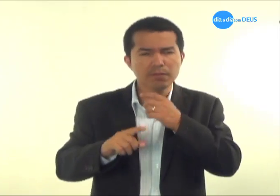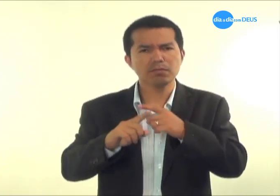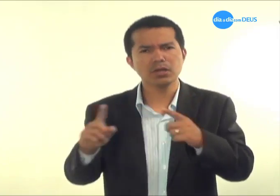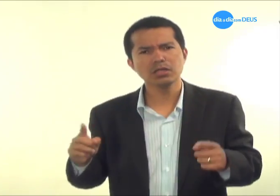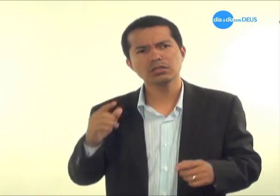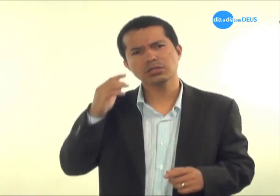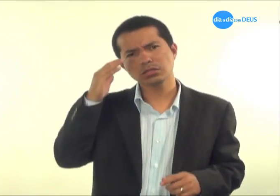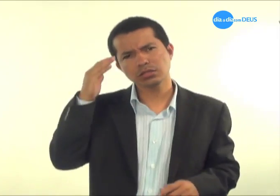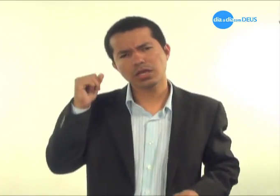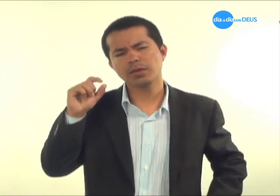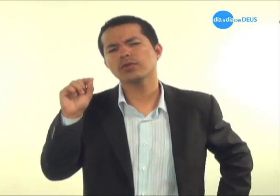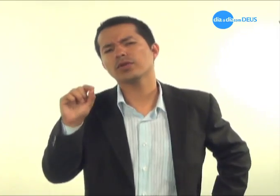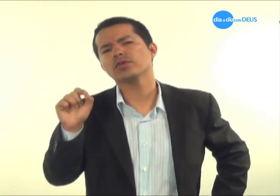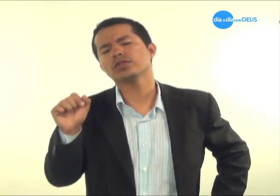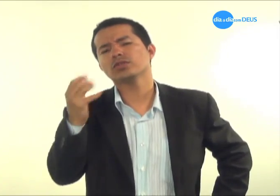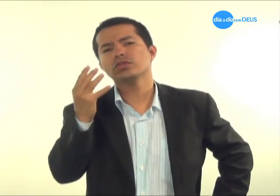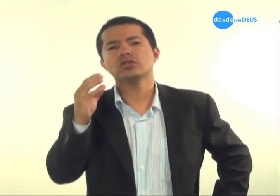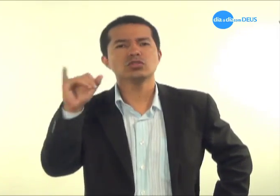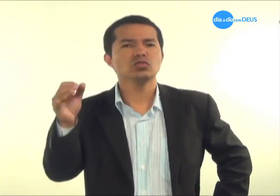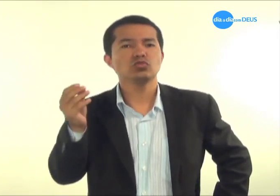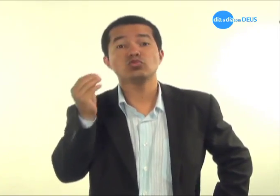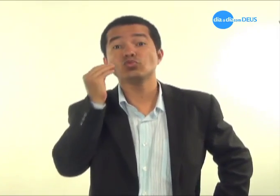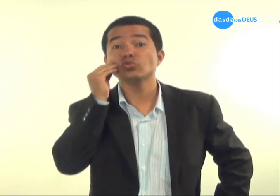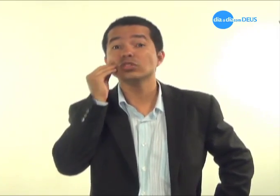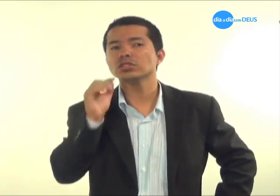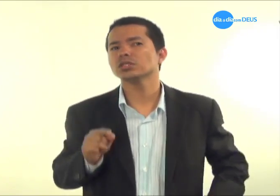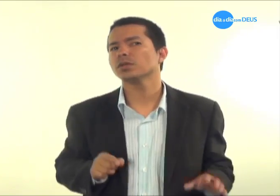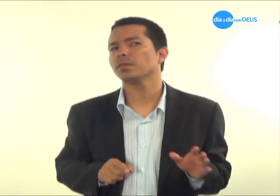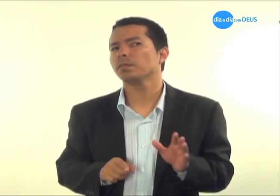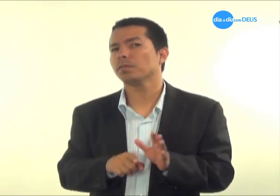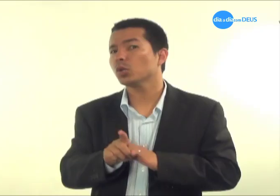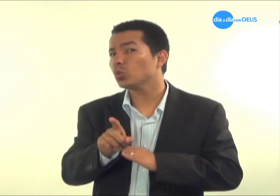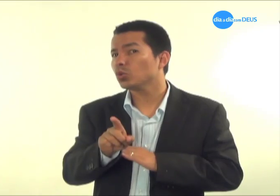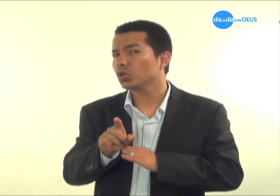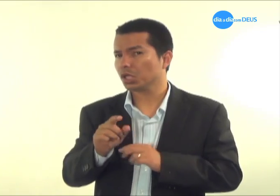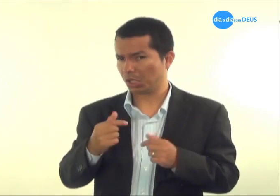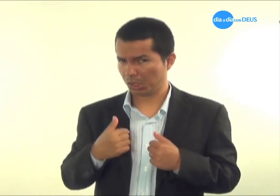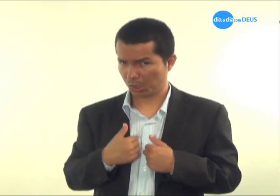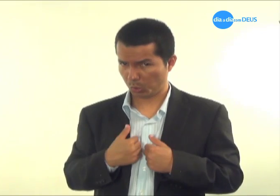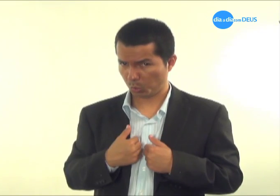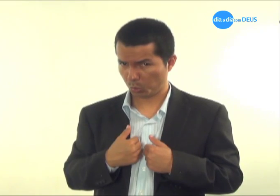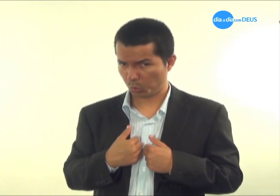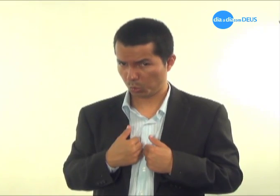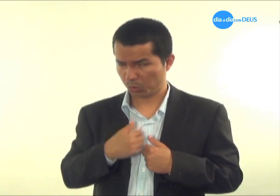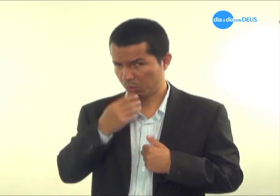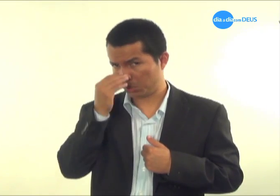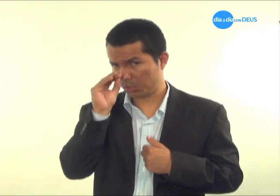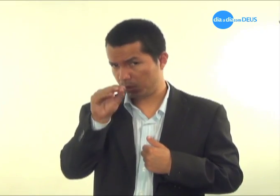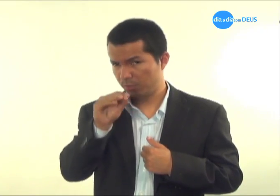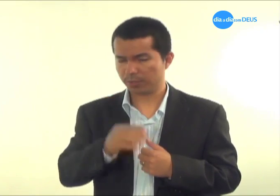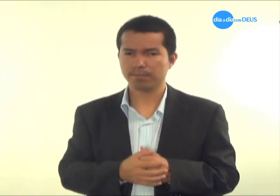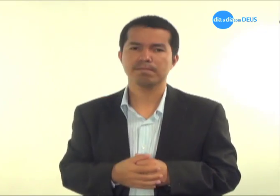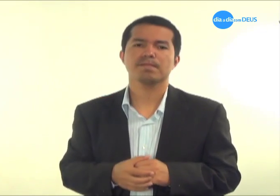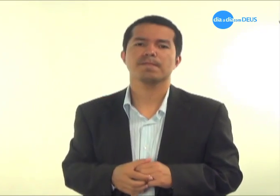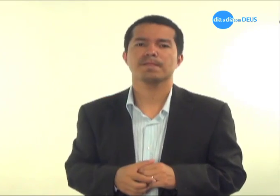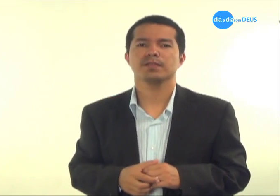E sabe que Judas teve a cara de pau de perguntar: porventura sou eu, Senhor?